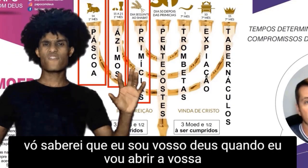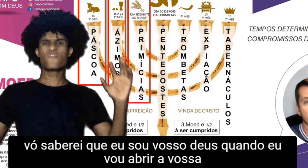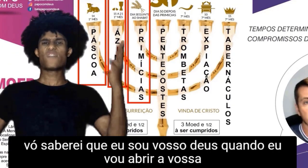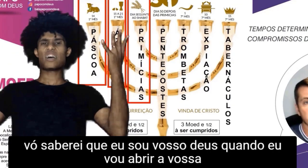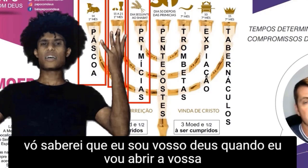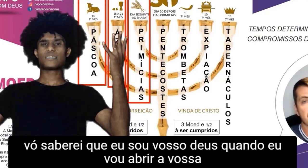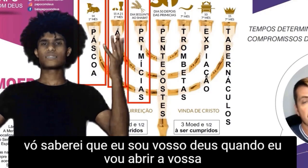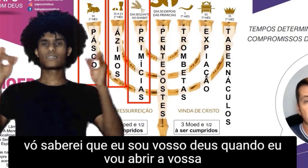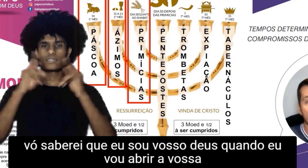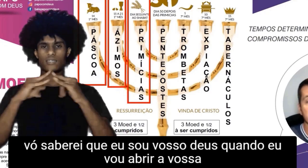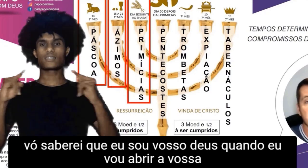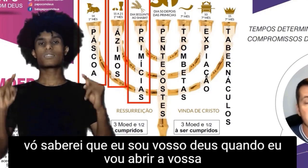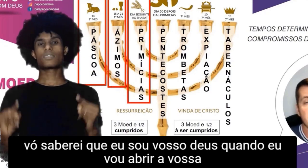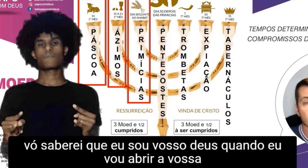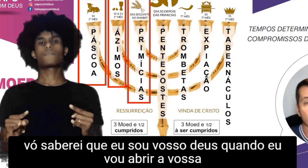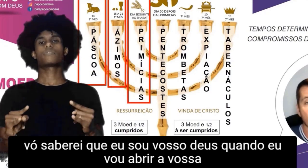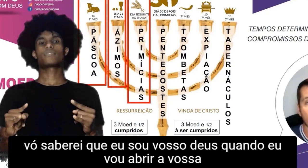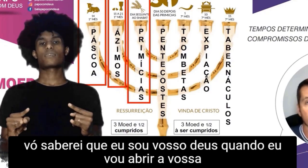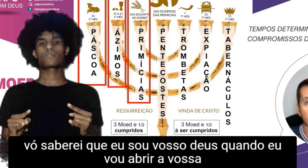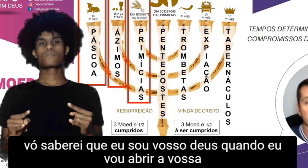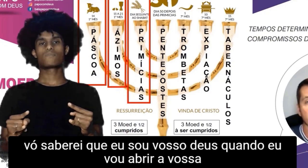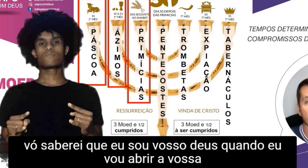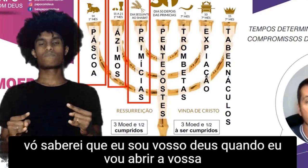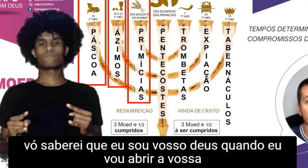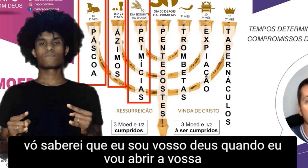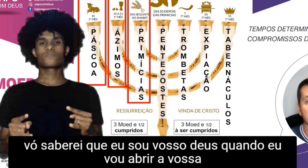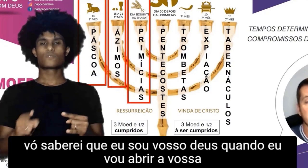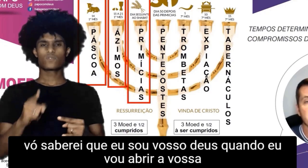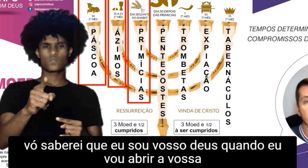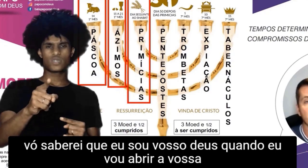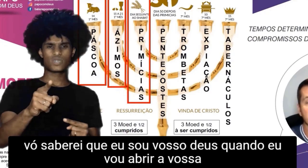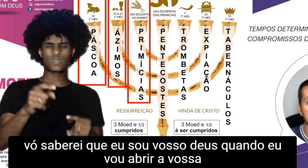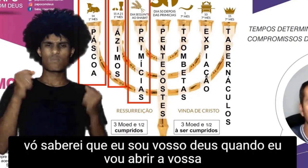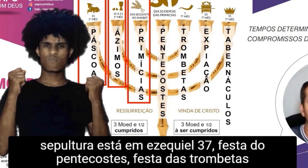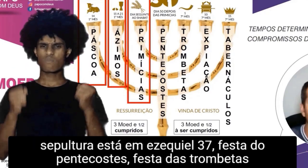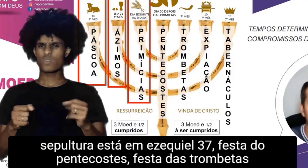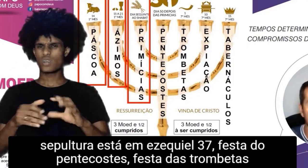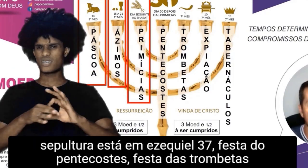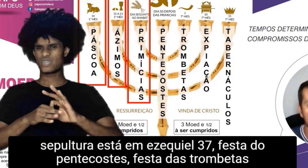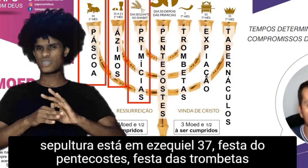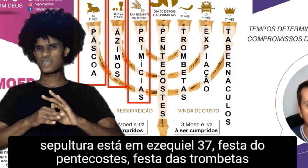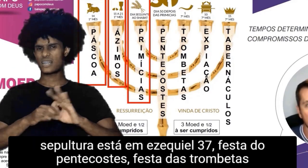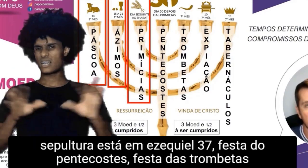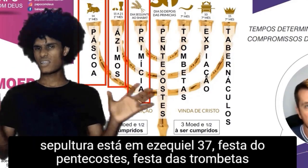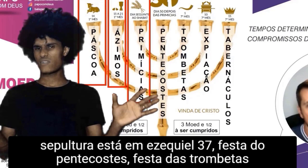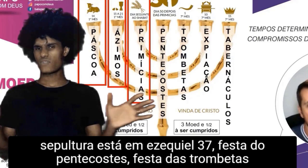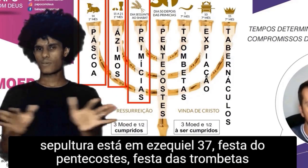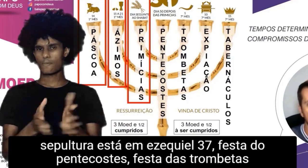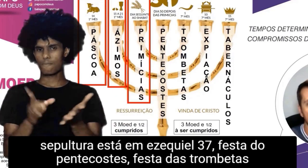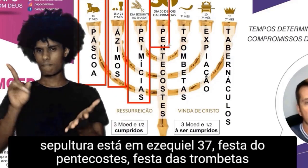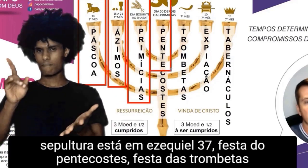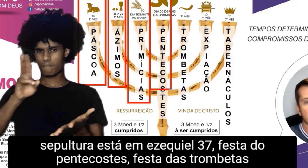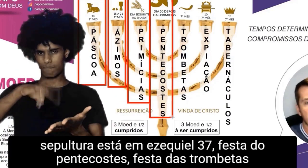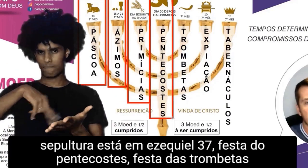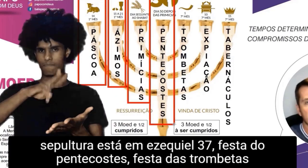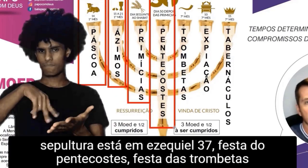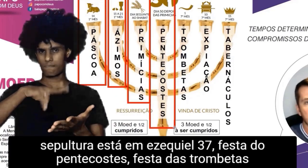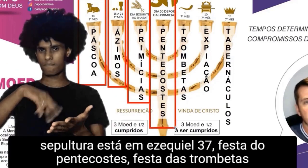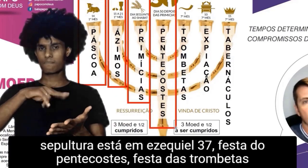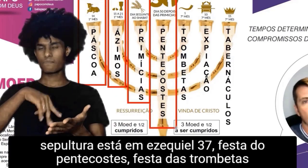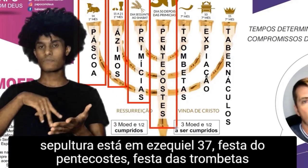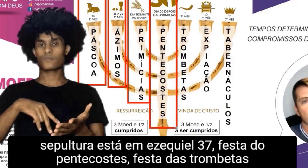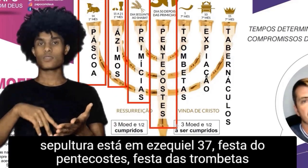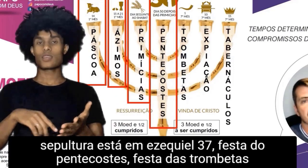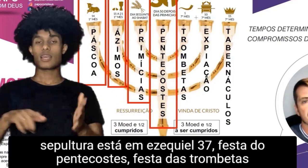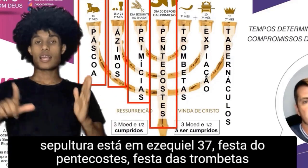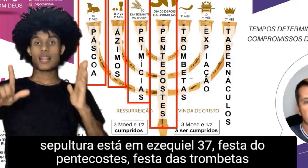da ressurreição no último dia? Vós saberei que eu sou o vosso Deus quando eu vos abrir a vossa sepultura, tá em Ezequiel 37. Festa do